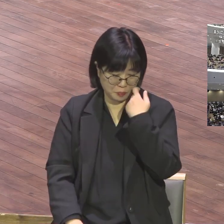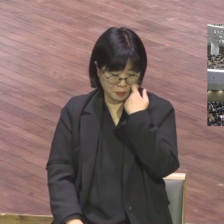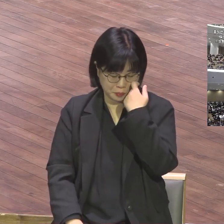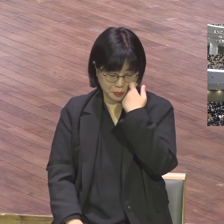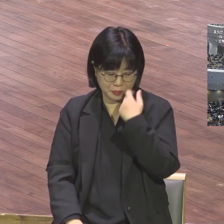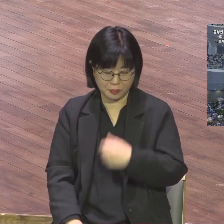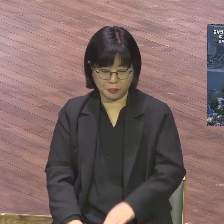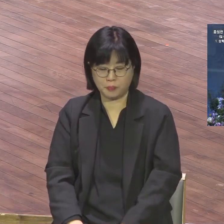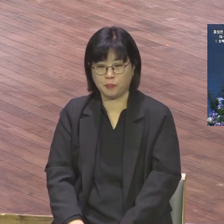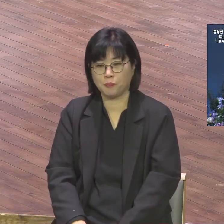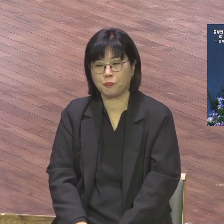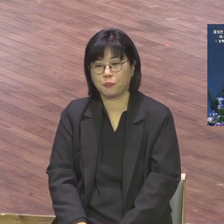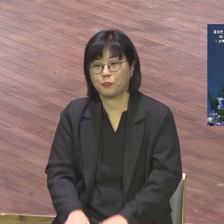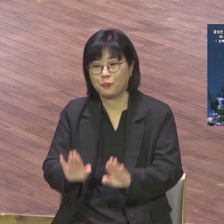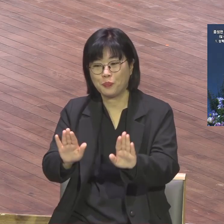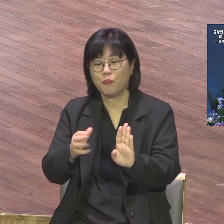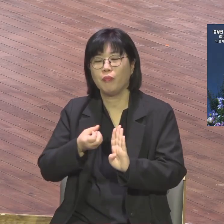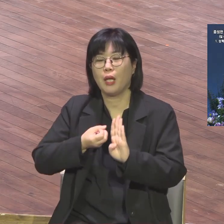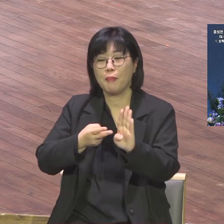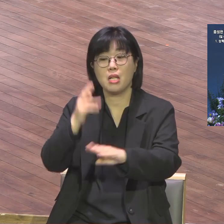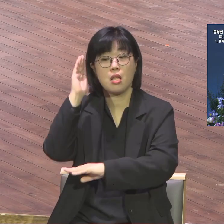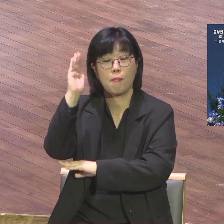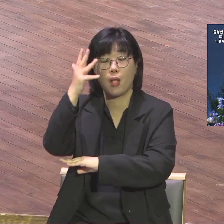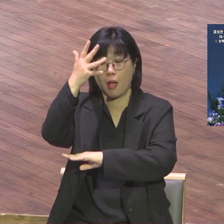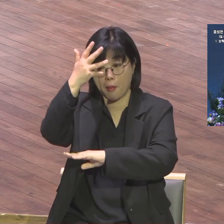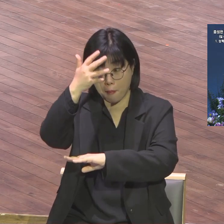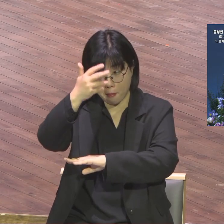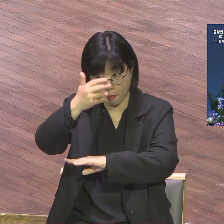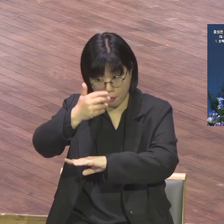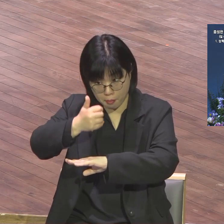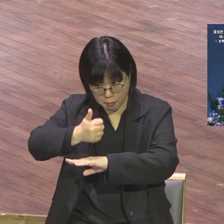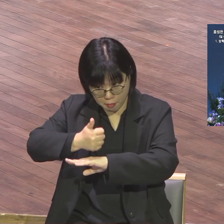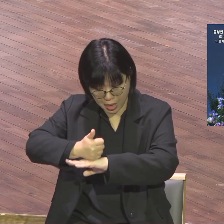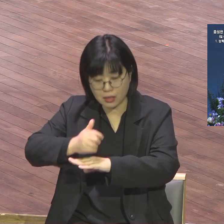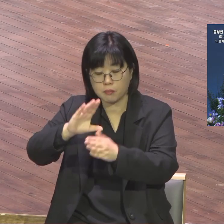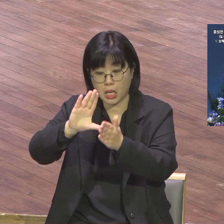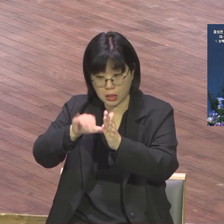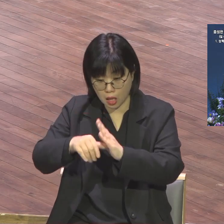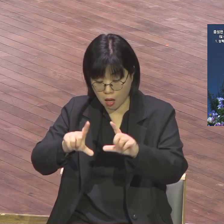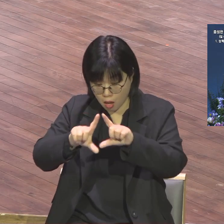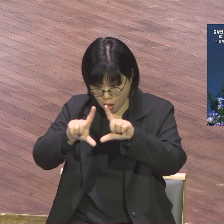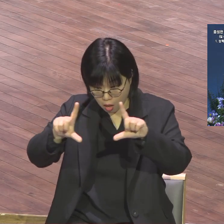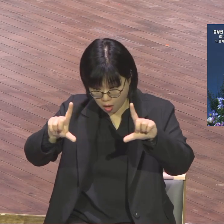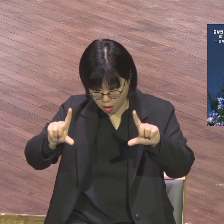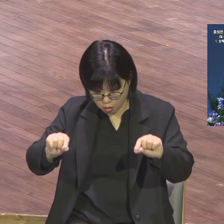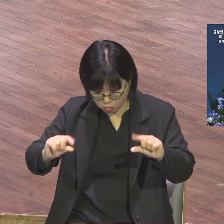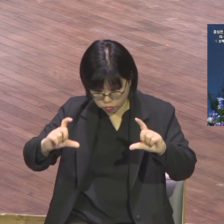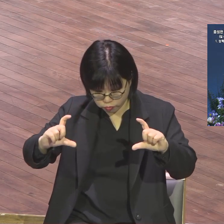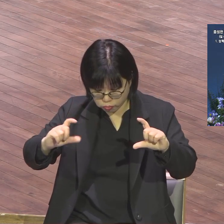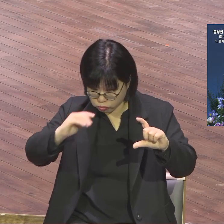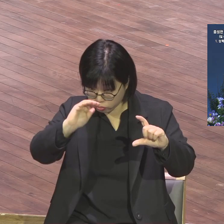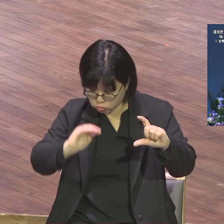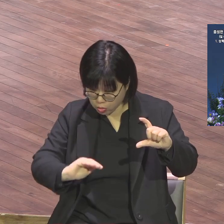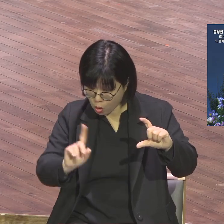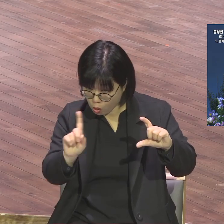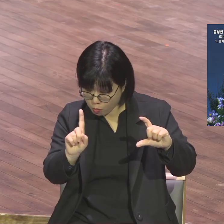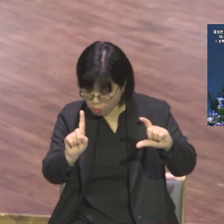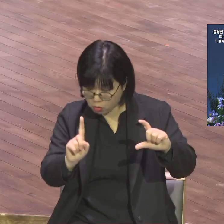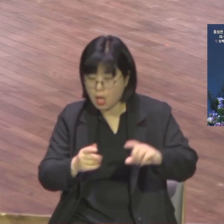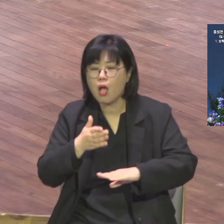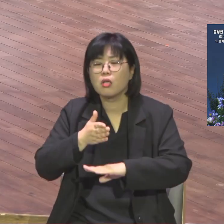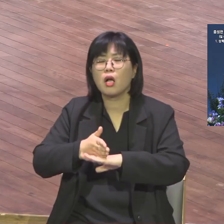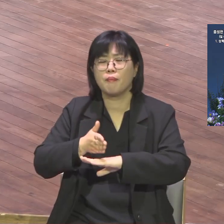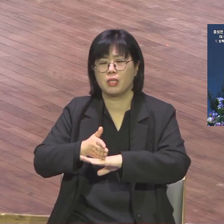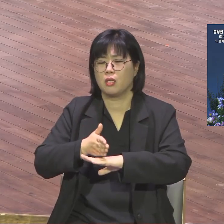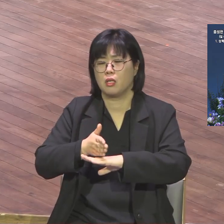이 빌립보서를 마무리하면서 사도 바울은 다시금 빌립보 교회 성도들에게 감사의 표현을